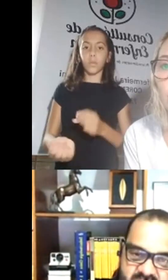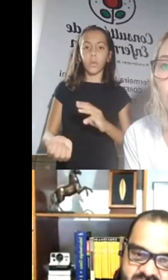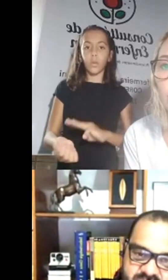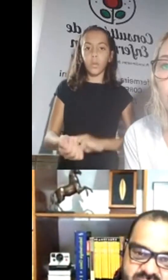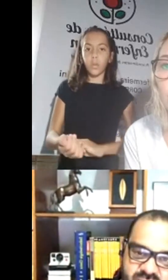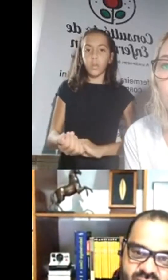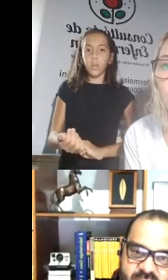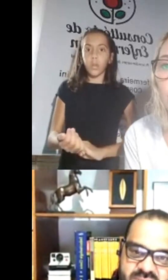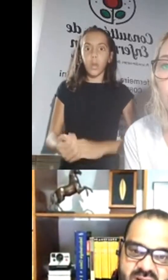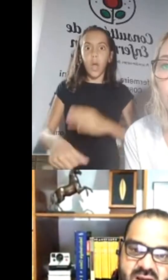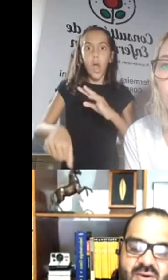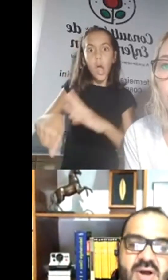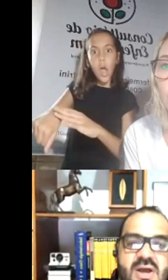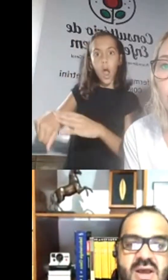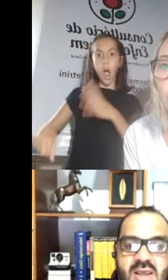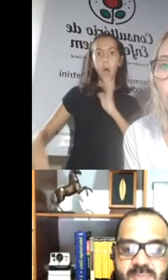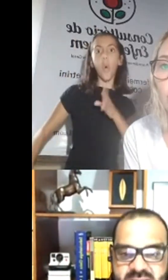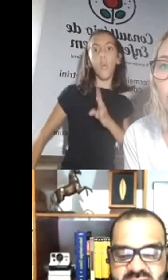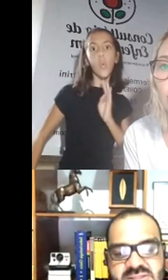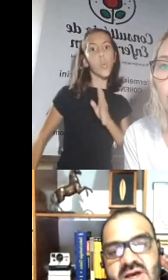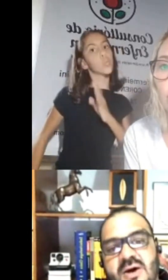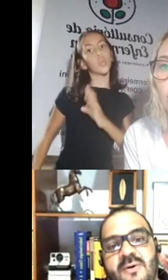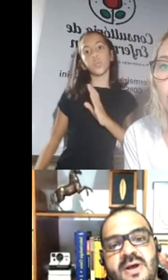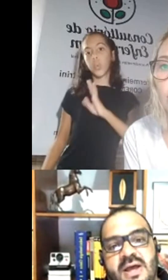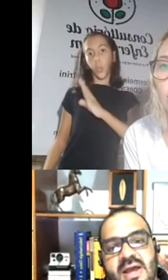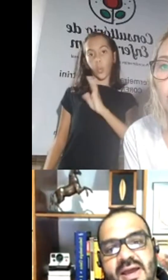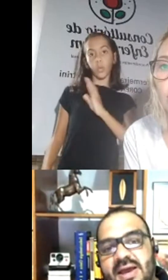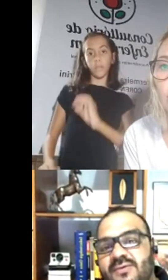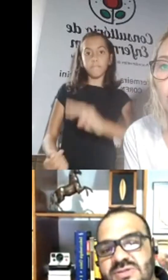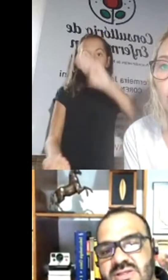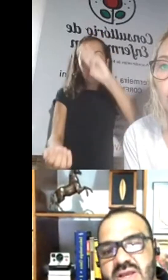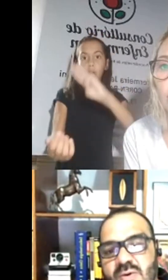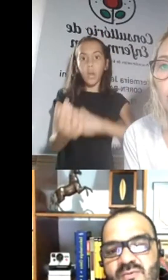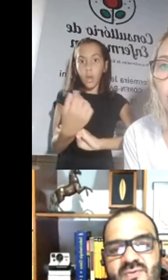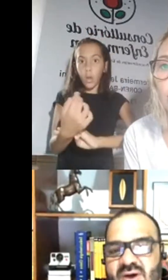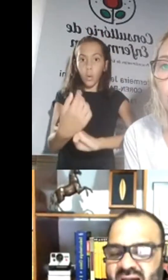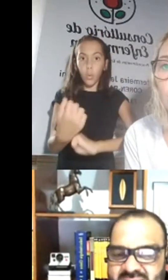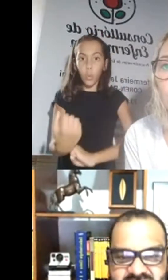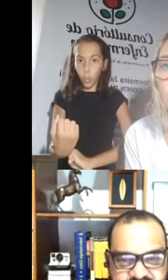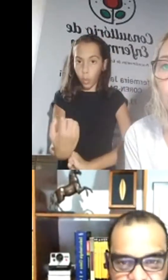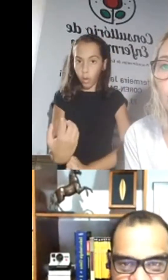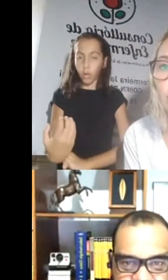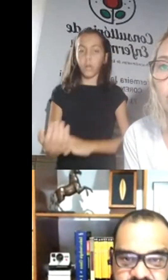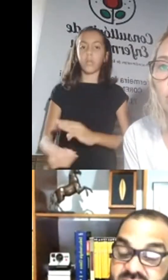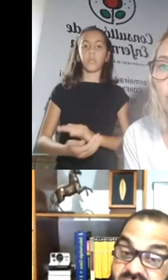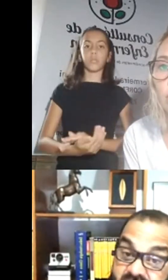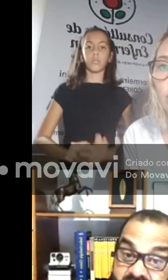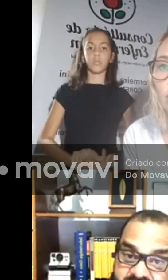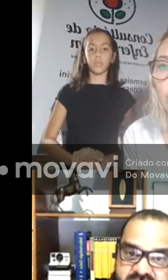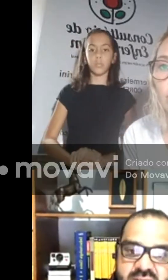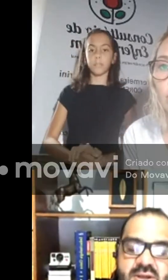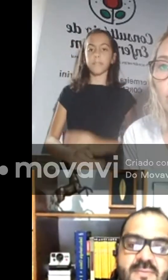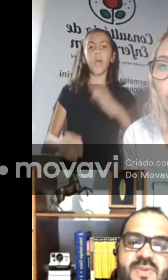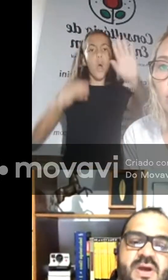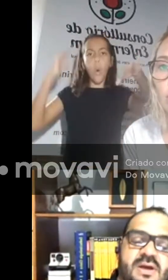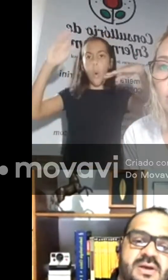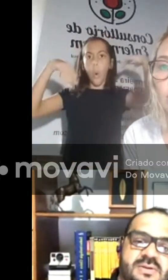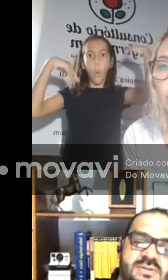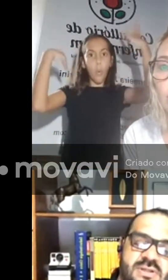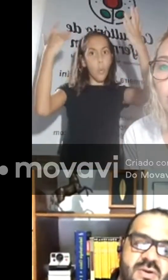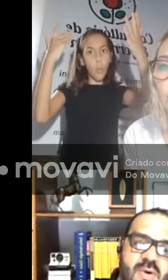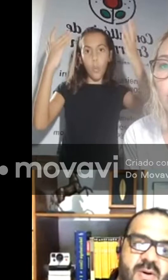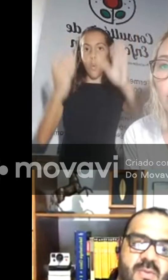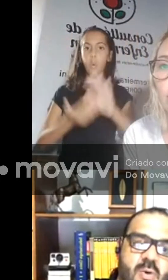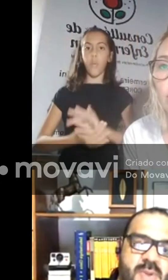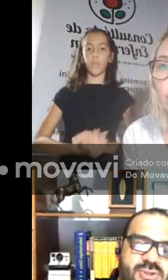patologias cardíacas de uma forma geral, hipertensão, você tem inúmeras doenças, câncer, né? Você